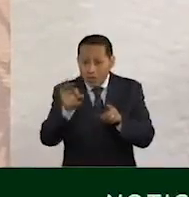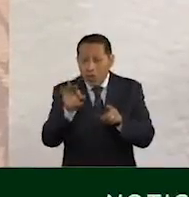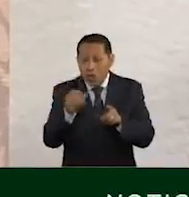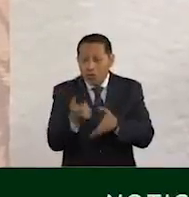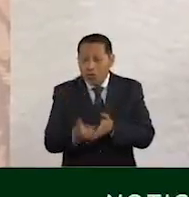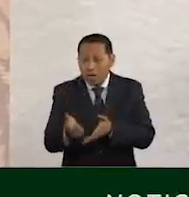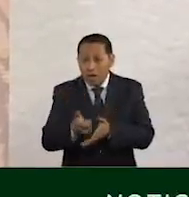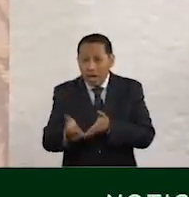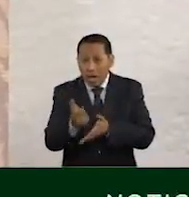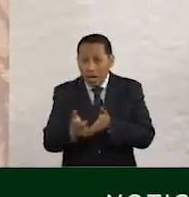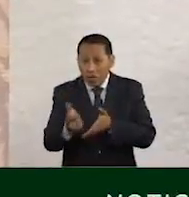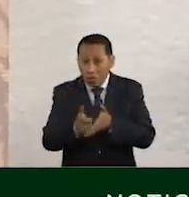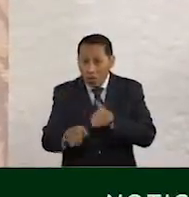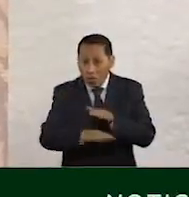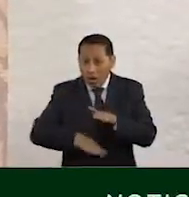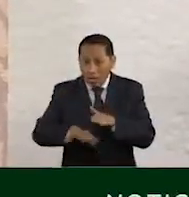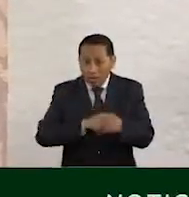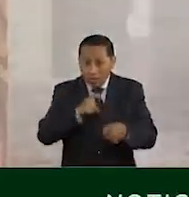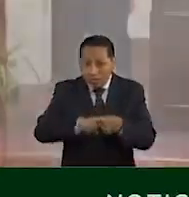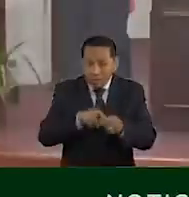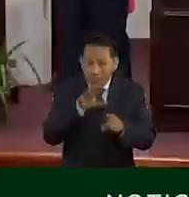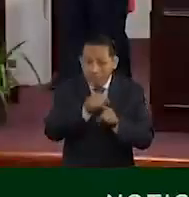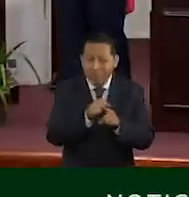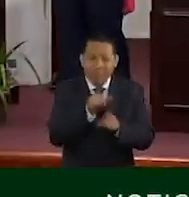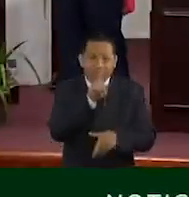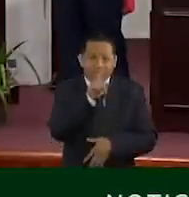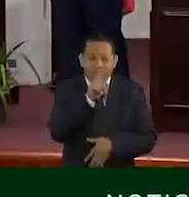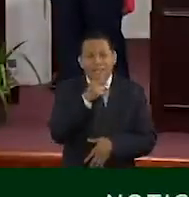de su salario base de cotización.